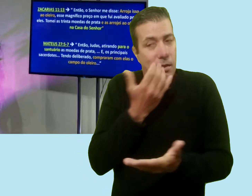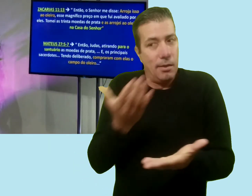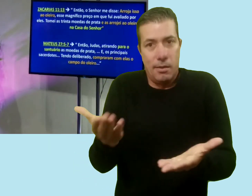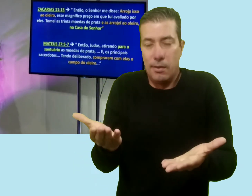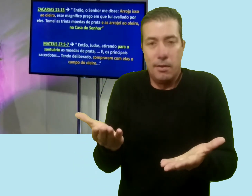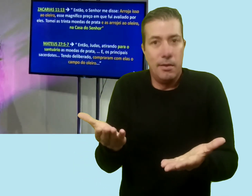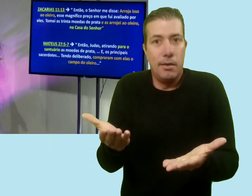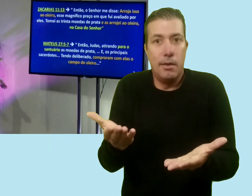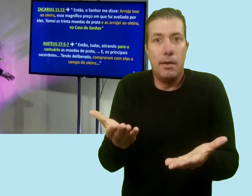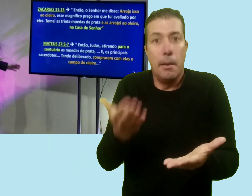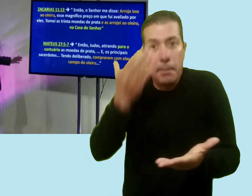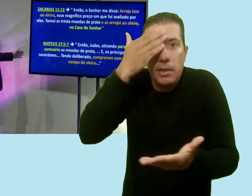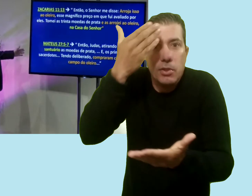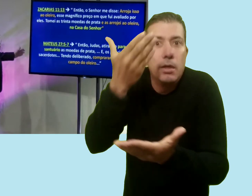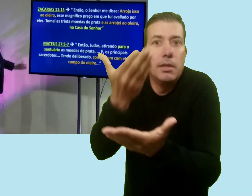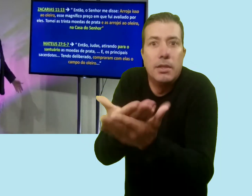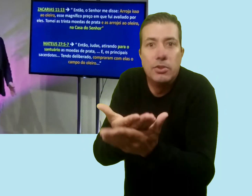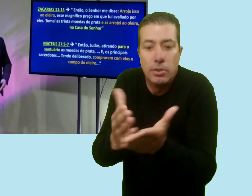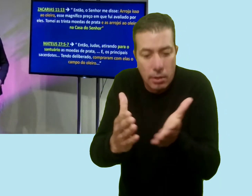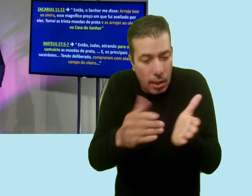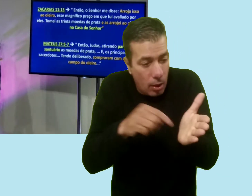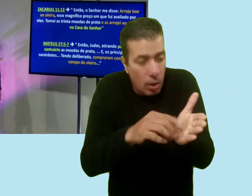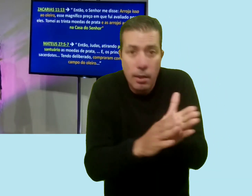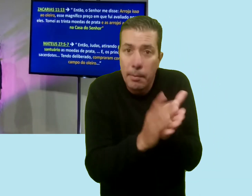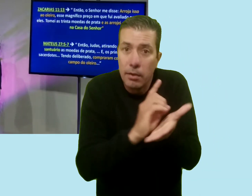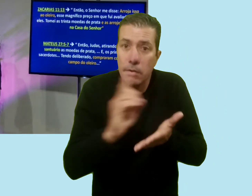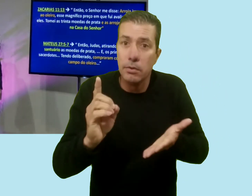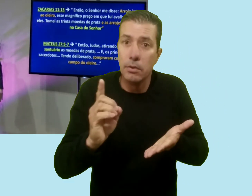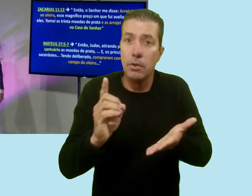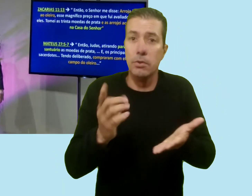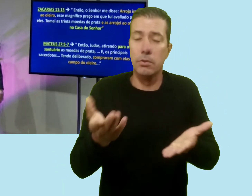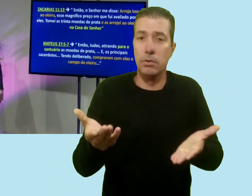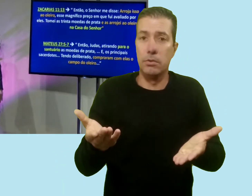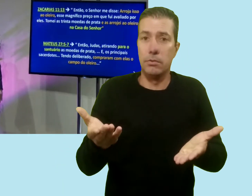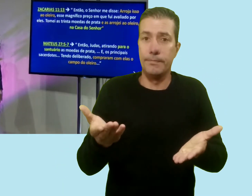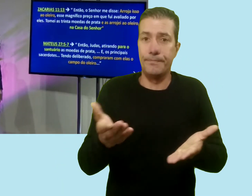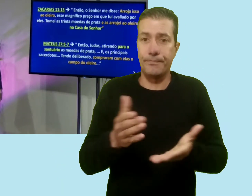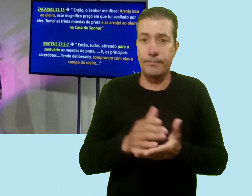isso daqui é para a gente acreditar nesse livro.